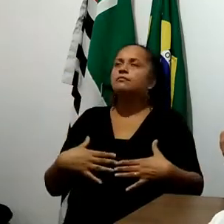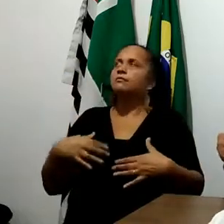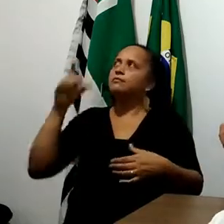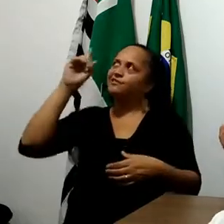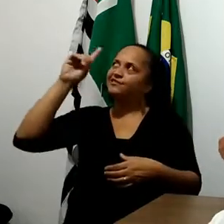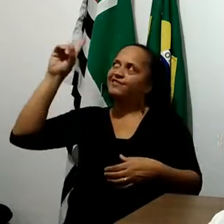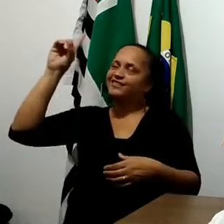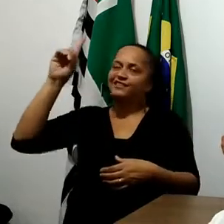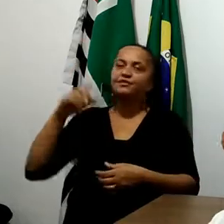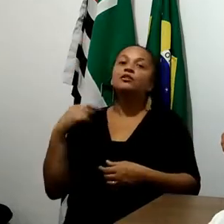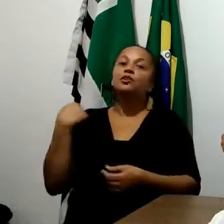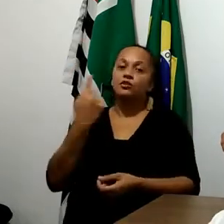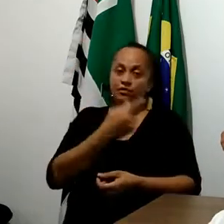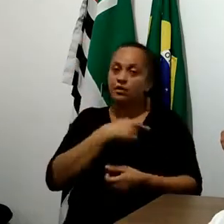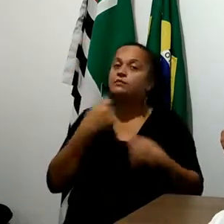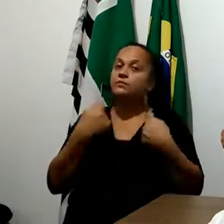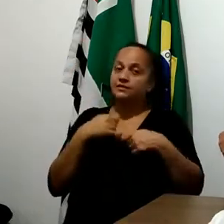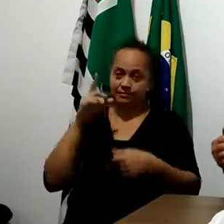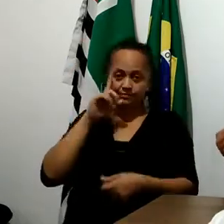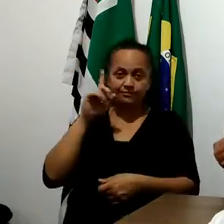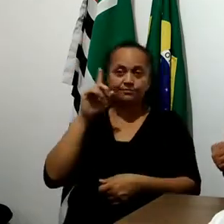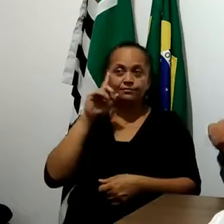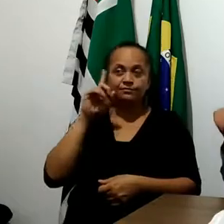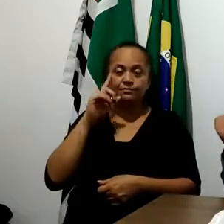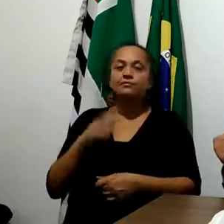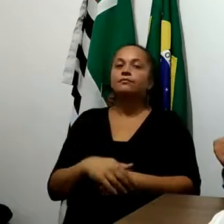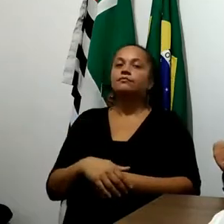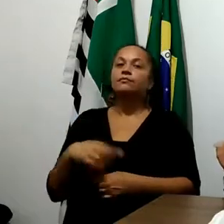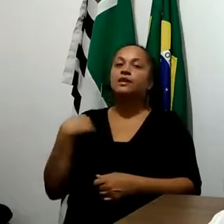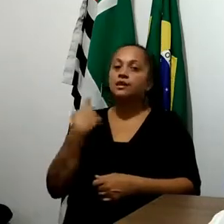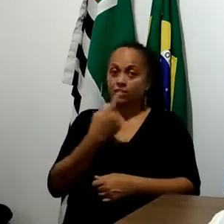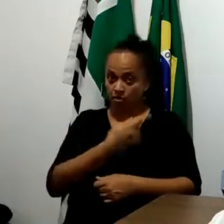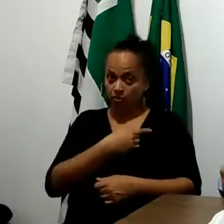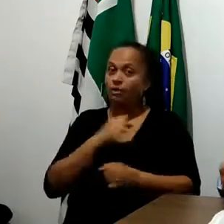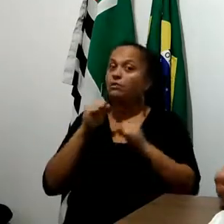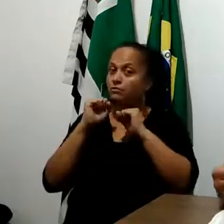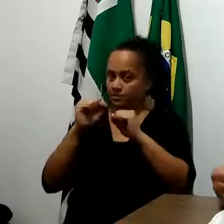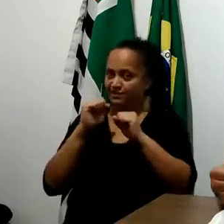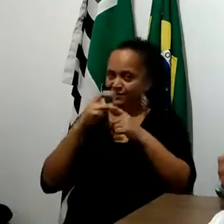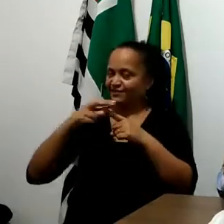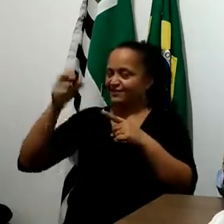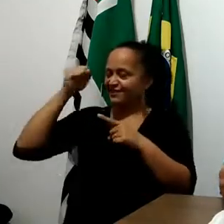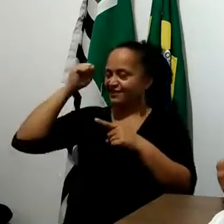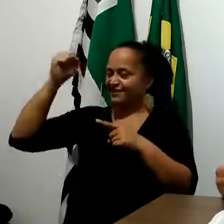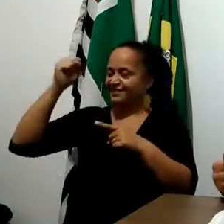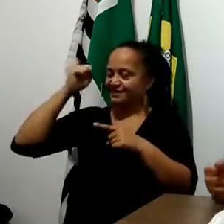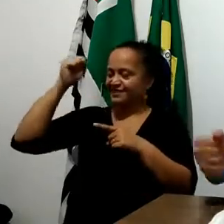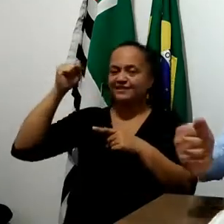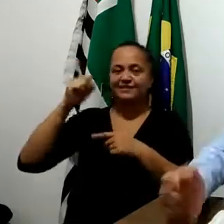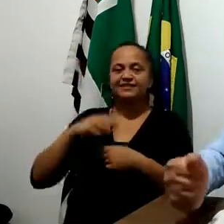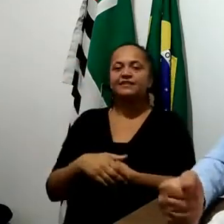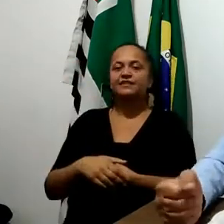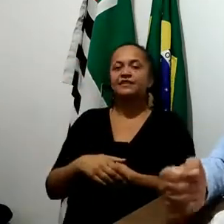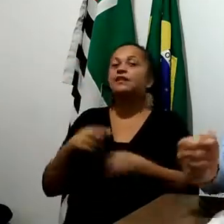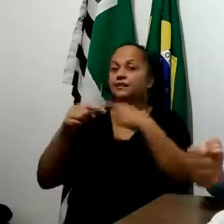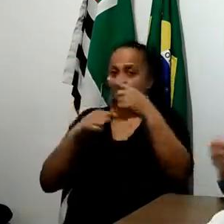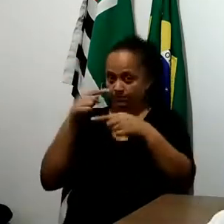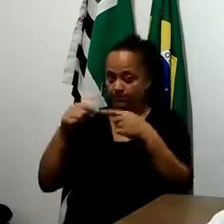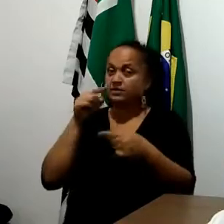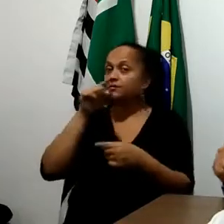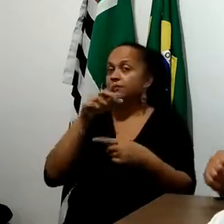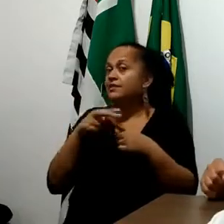armadura todos os dias, para que a gente possa vencer. Depois que você vence tudo, você